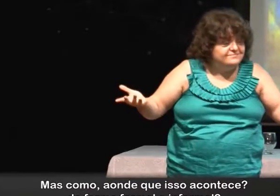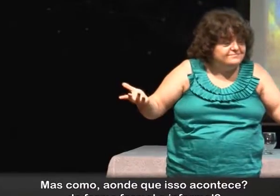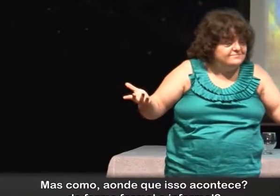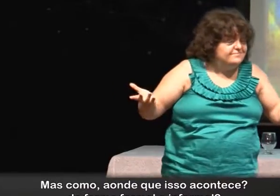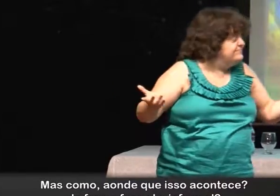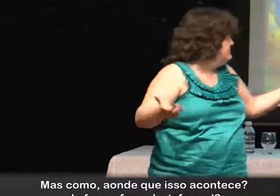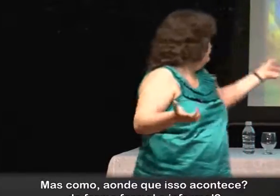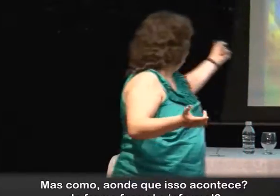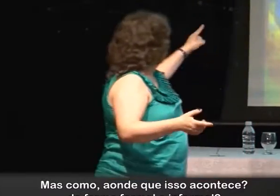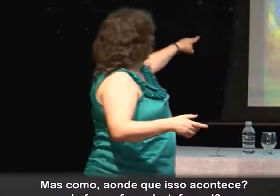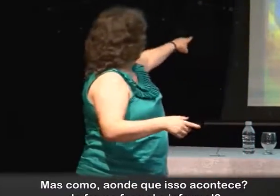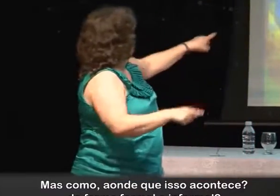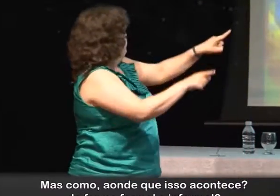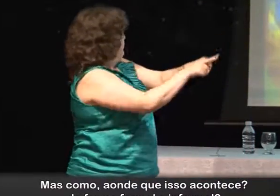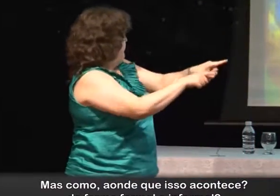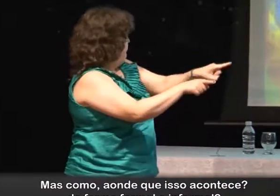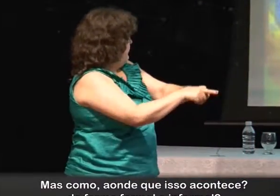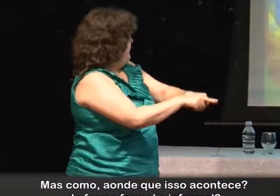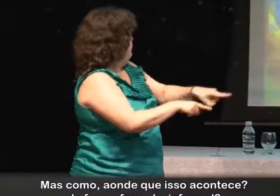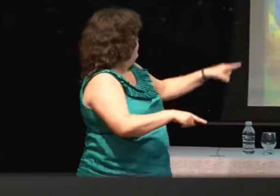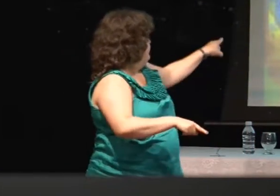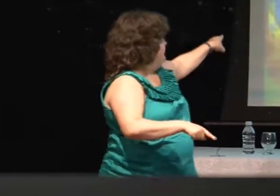acontece? De forma formal e de forma informal.